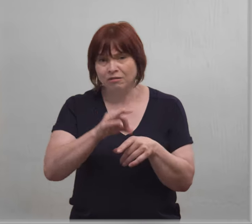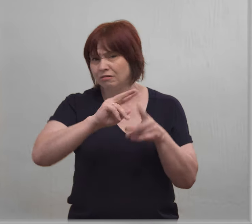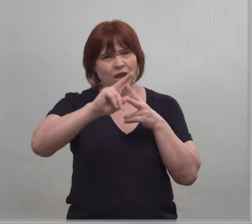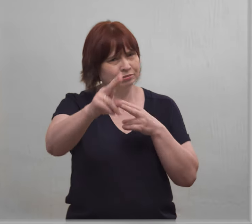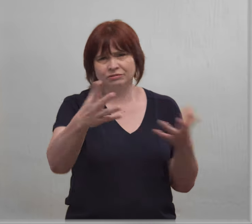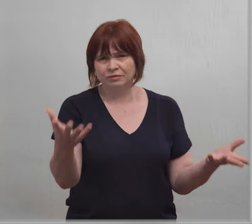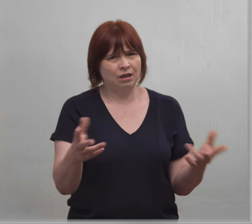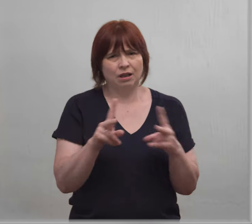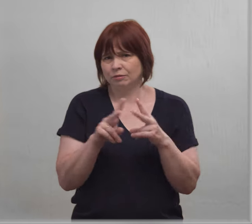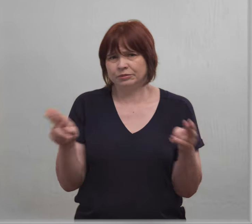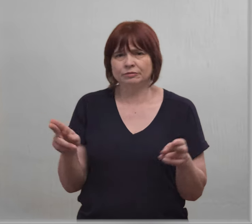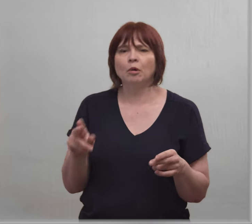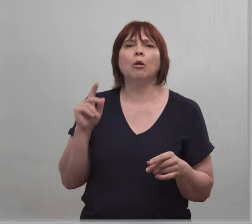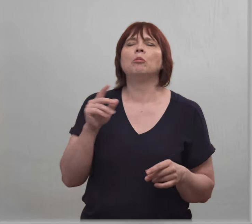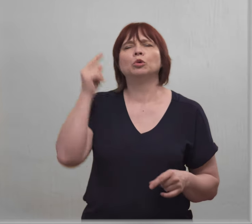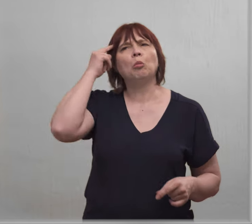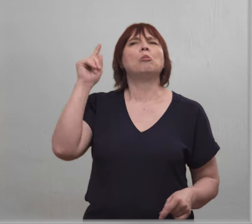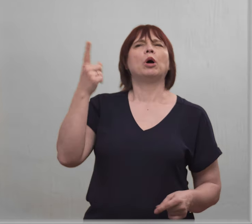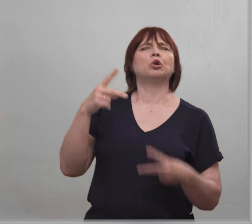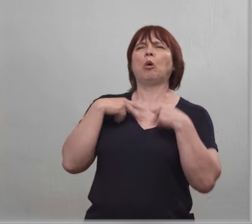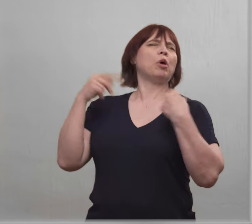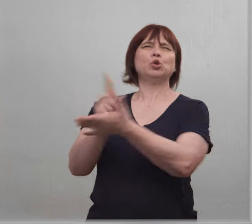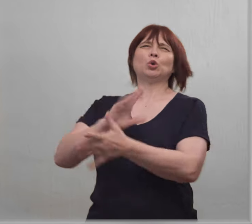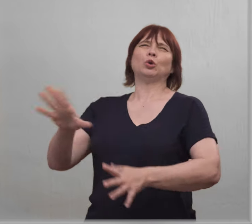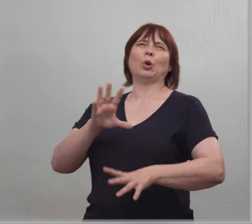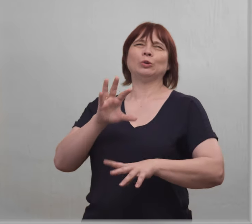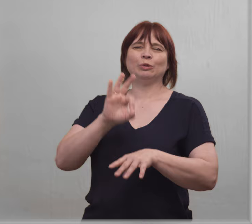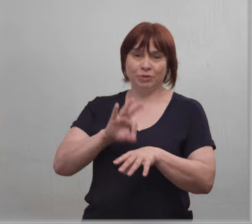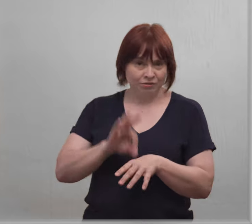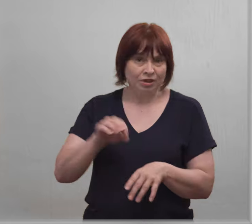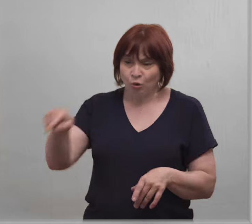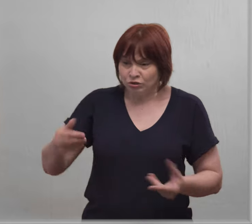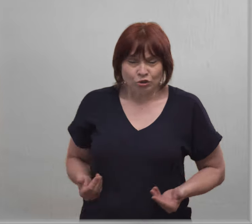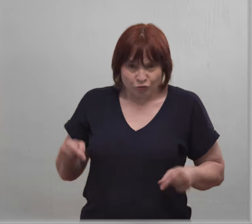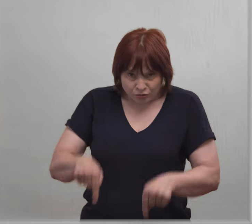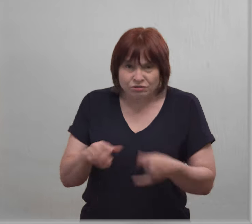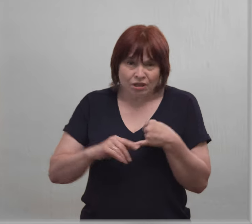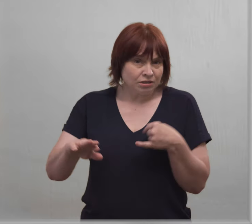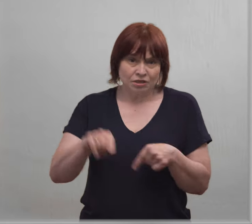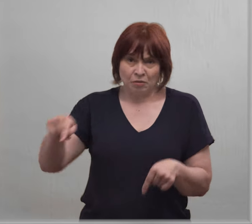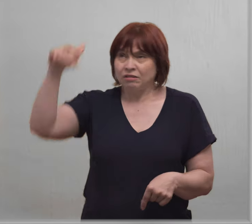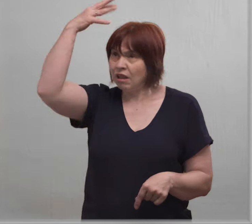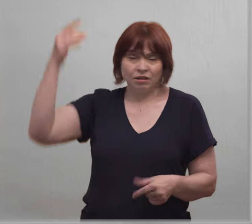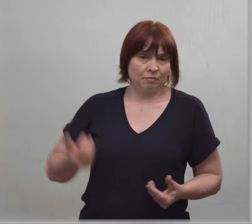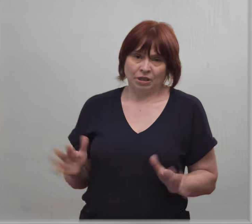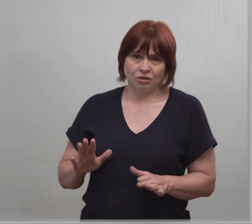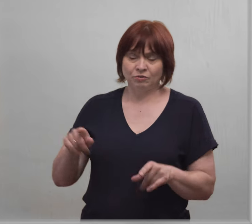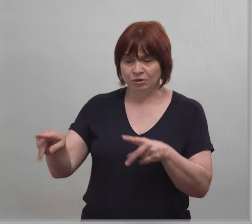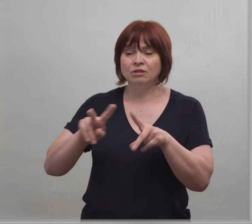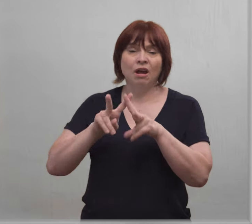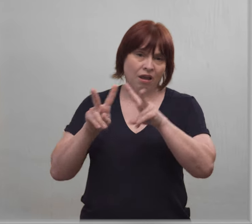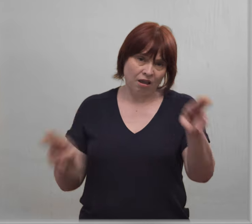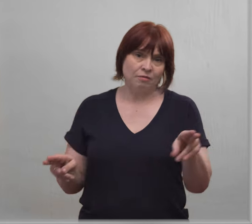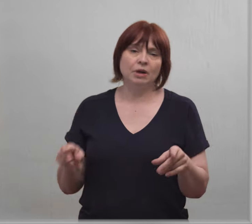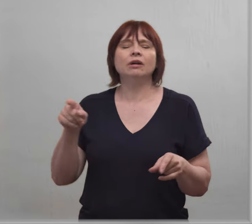люди. Ты скажешь, почему так? Мы думаем, что пастора – это небожители. А на самом деле и пасторам нужно также применять веру в своей жизни.